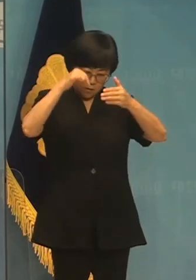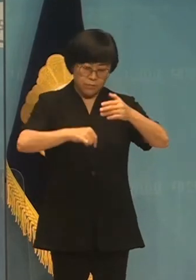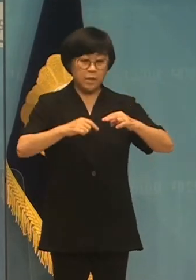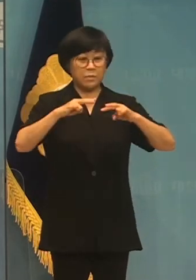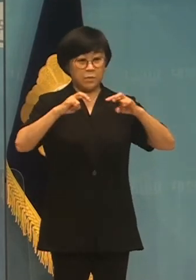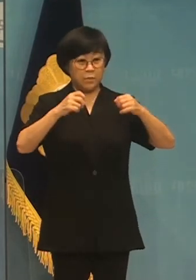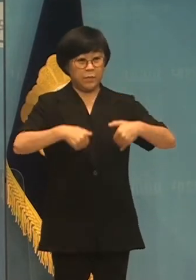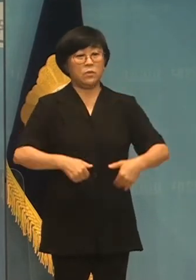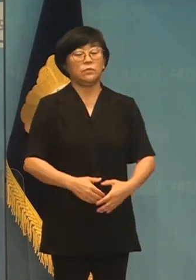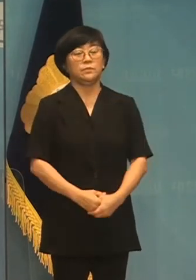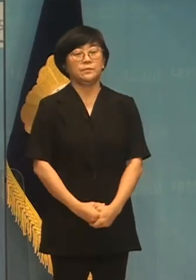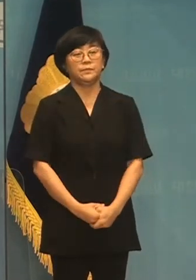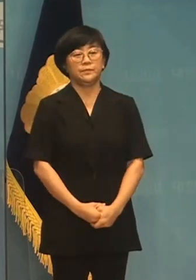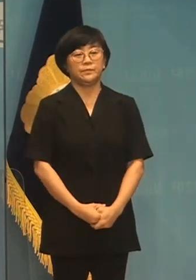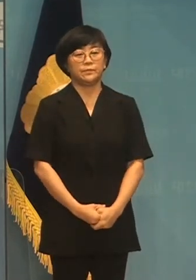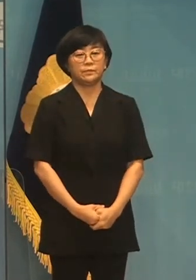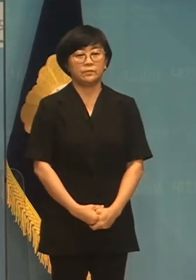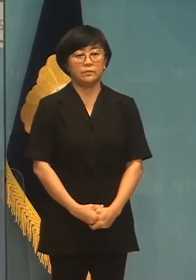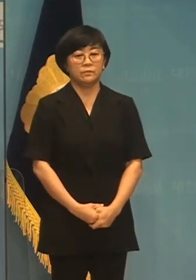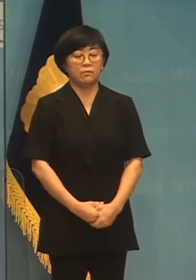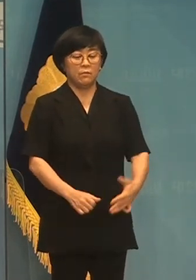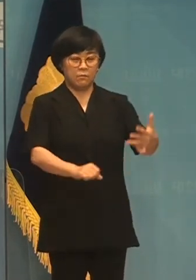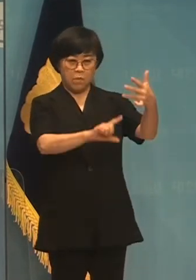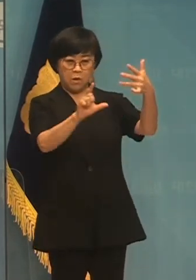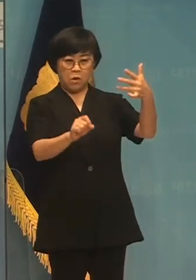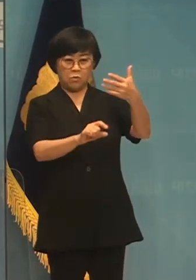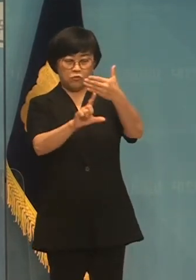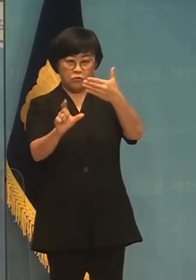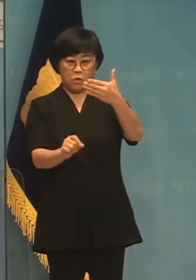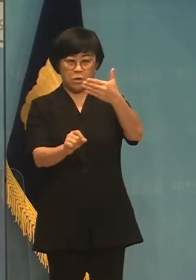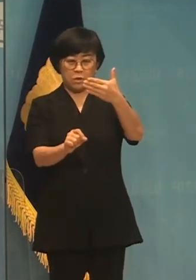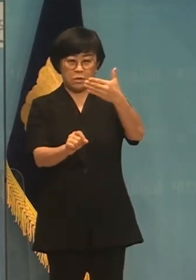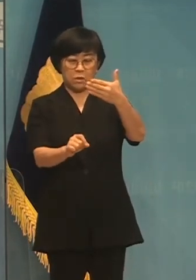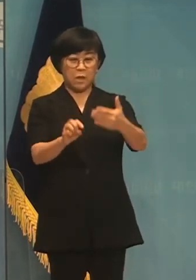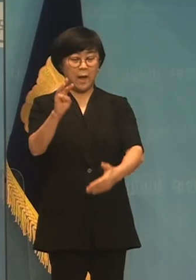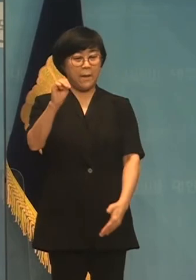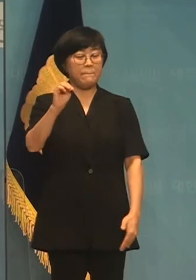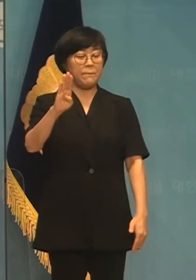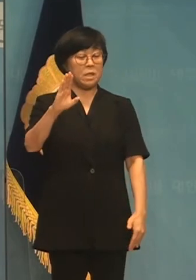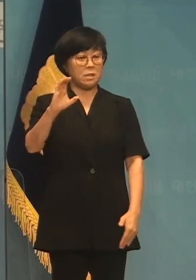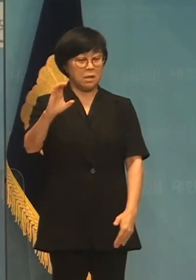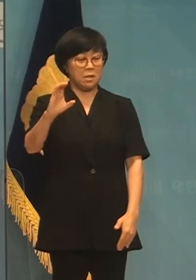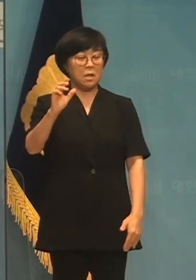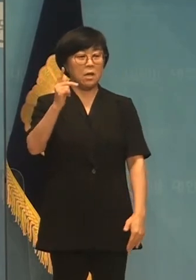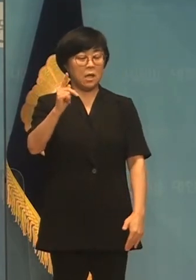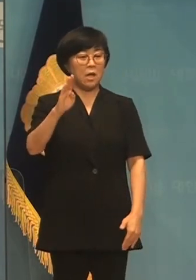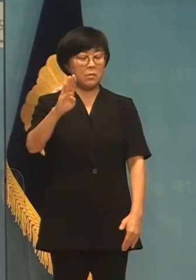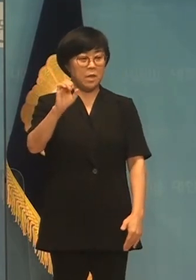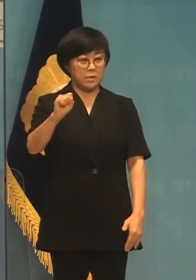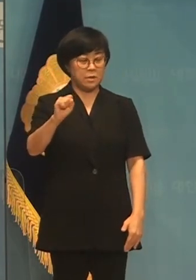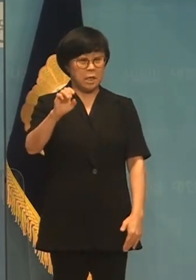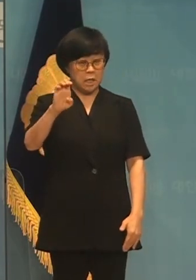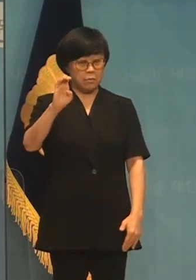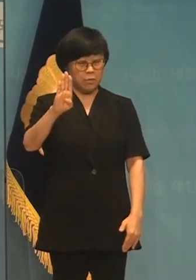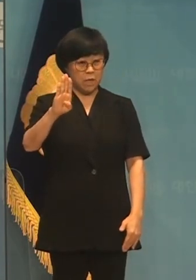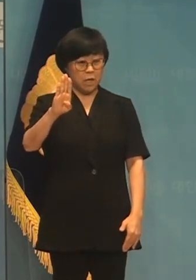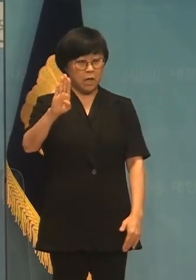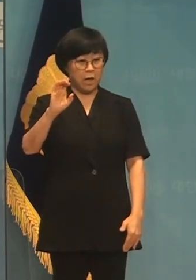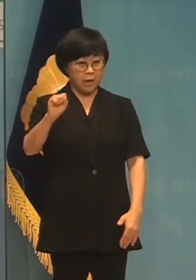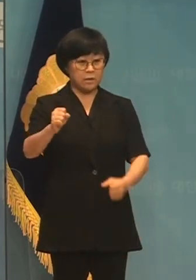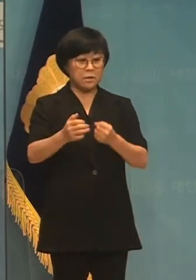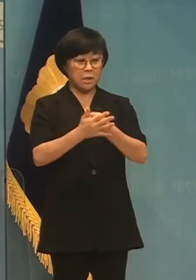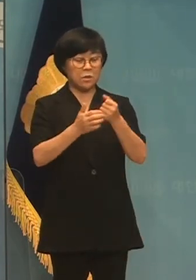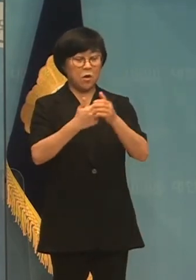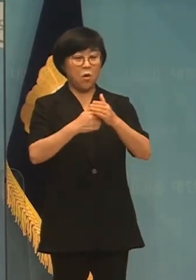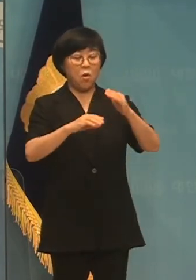것입니다. 또한 8월과 9월에 MBC, KBS, EBS 등 공영방송의